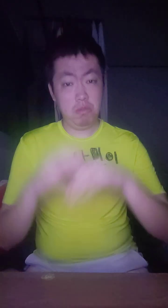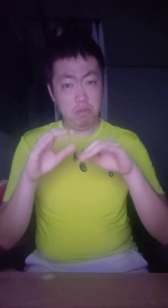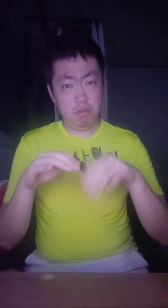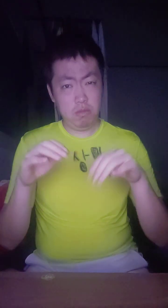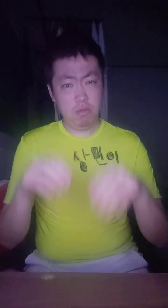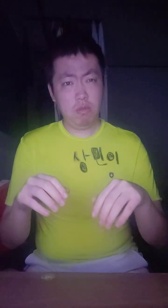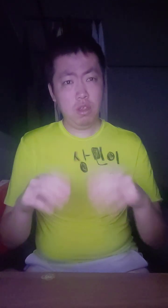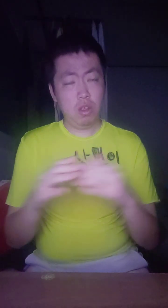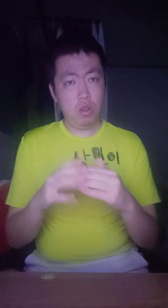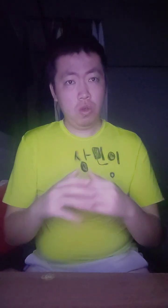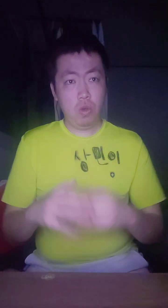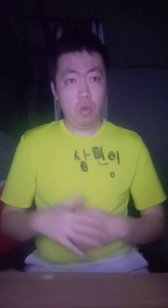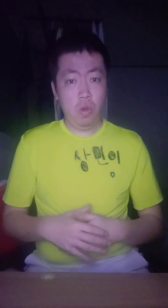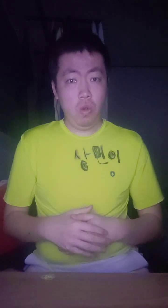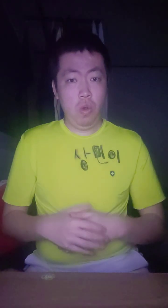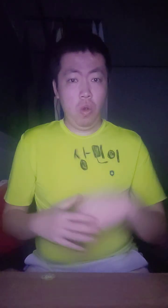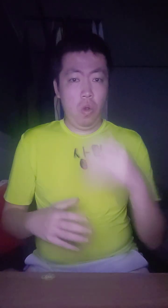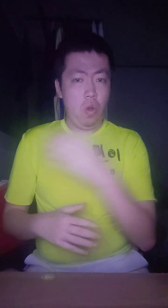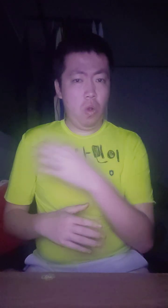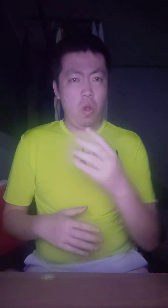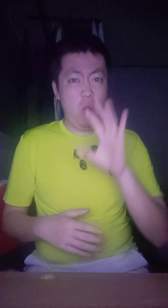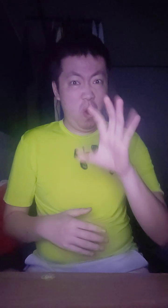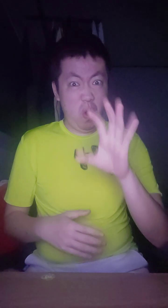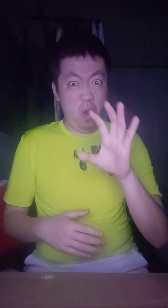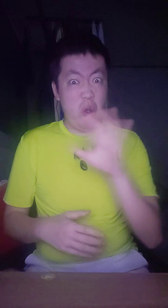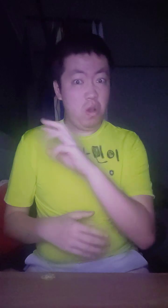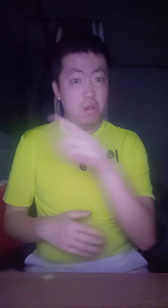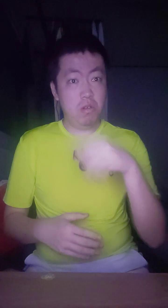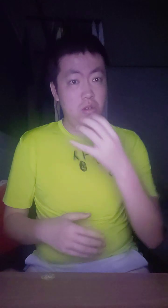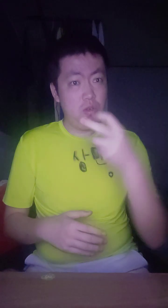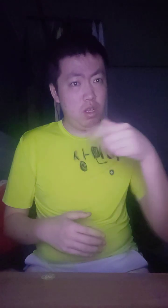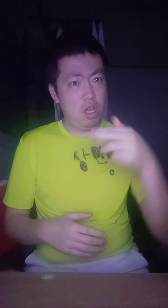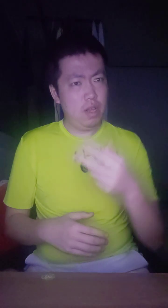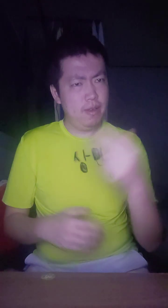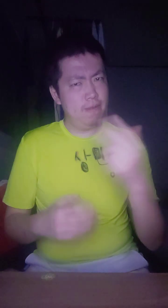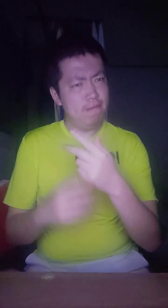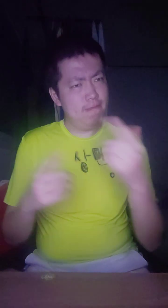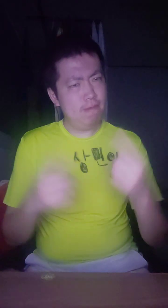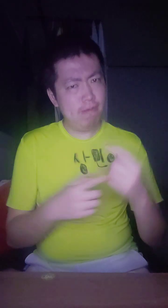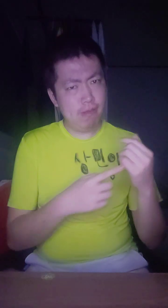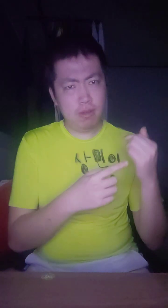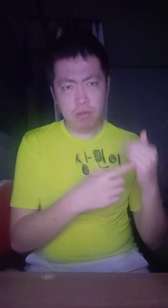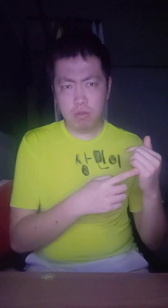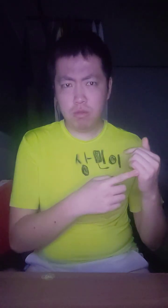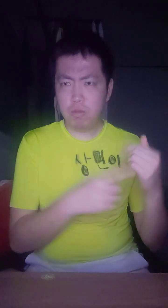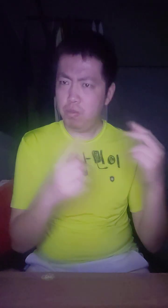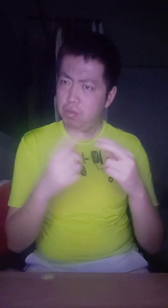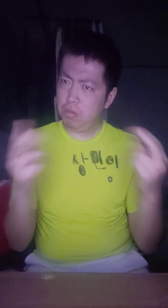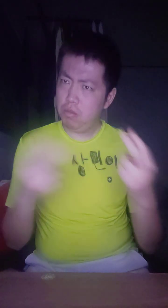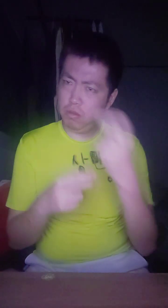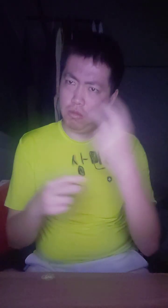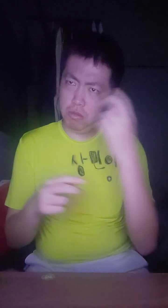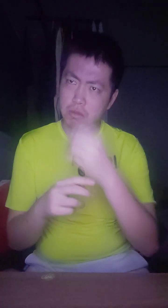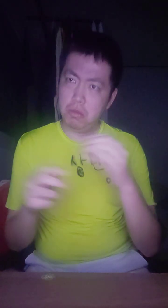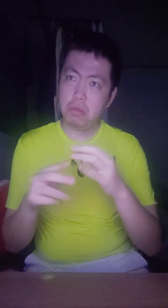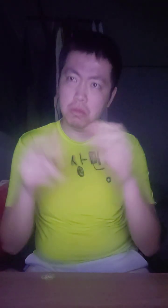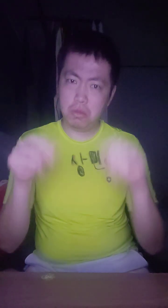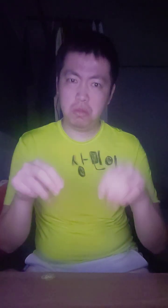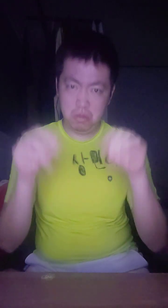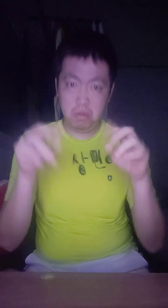시터기가 있을 수 없는 저기 화장실 내에서 발생한 사건이라 이제 피해자분들 치료가 끝나야